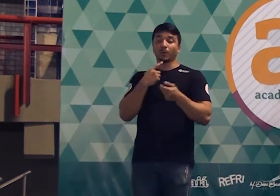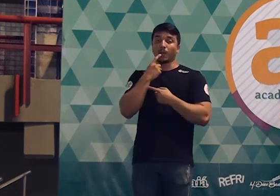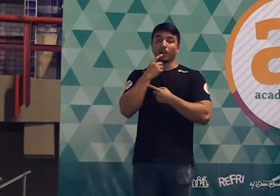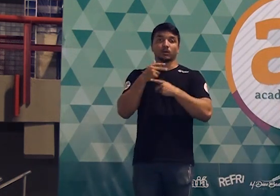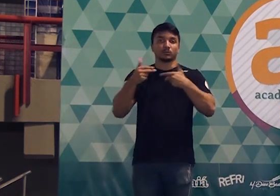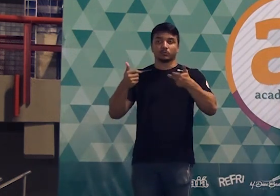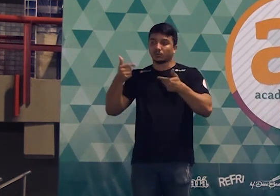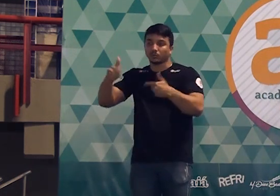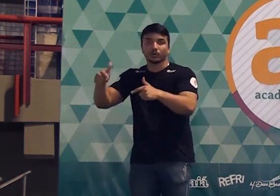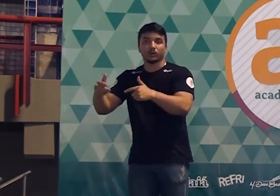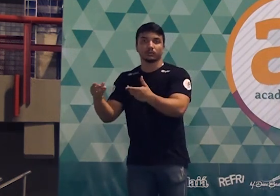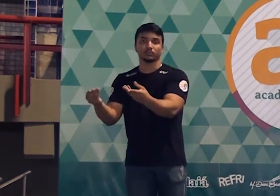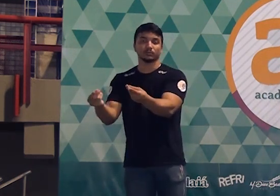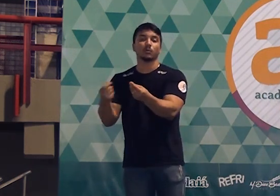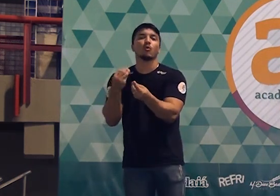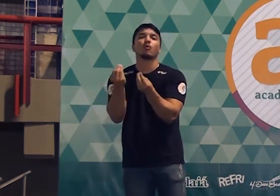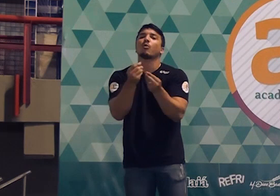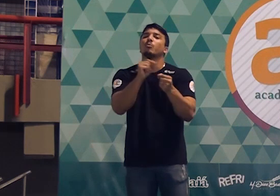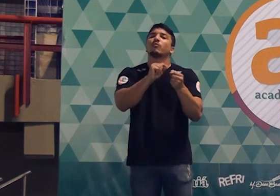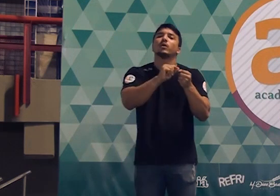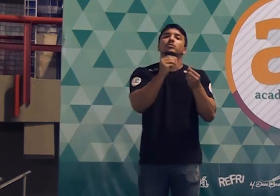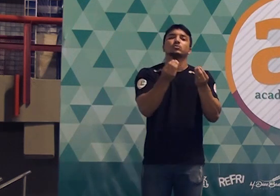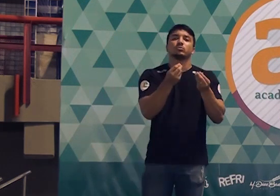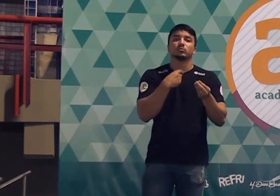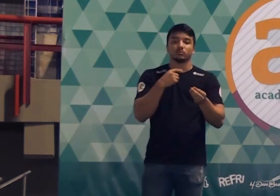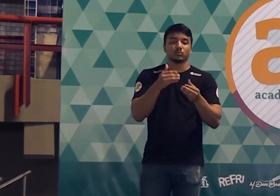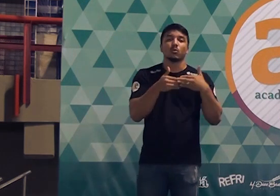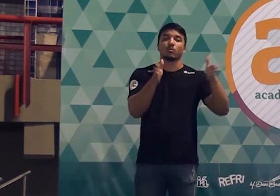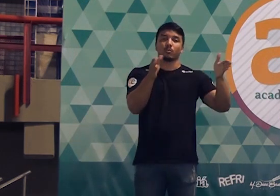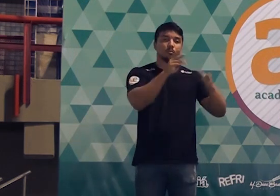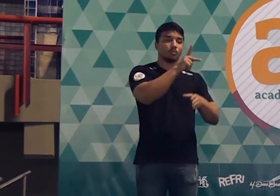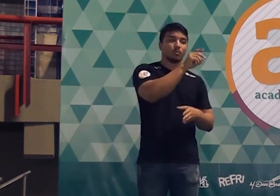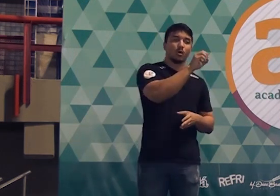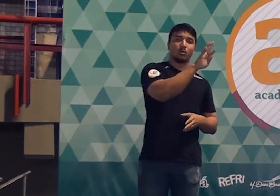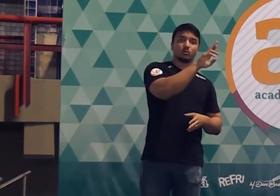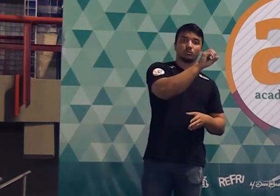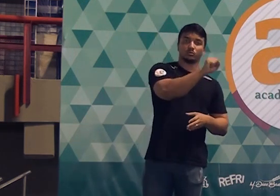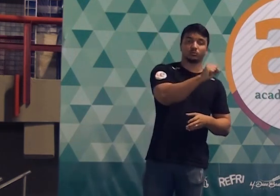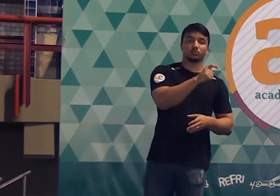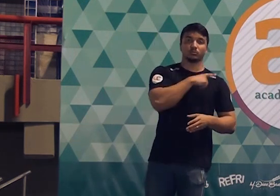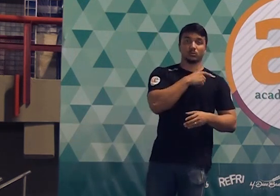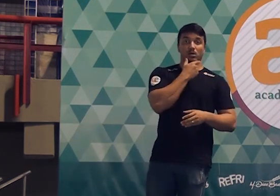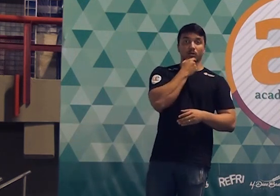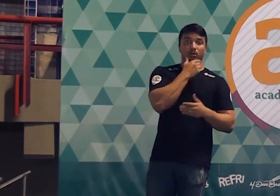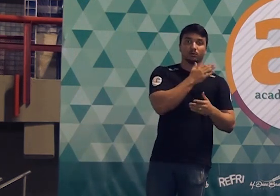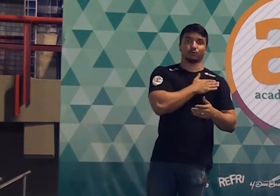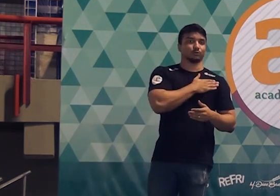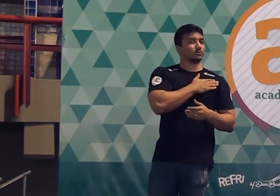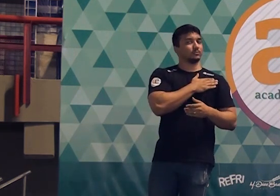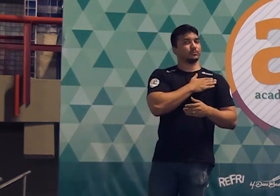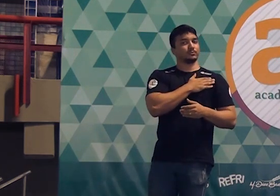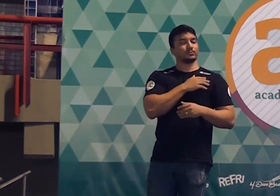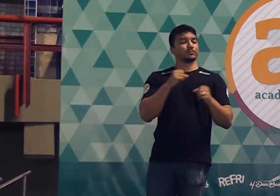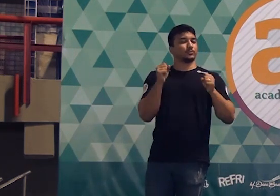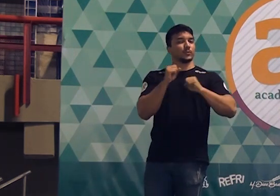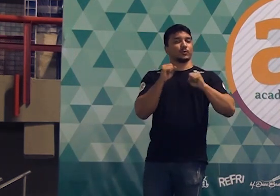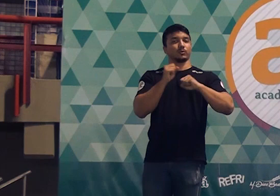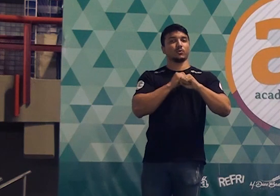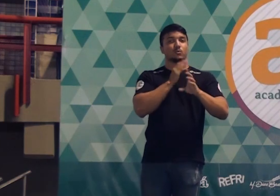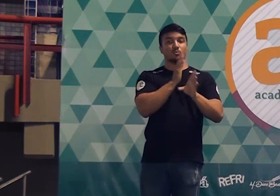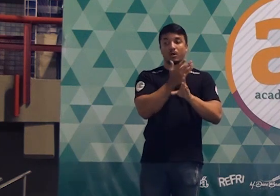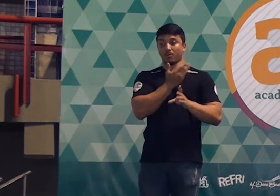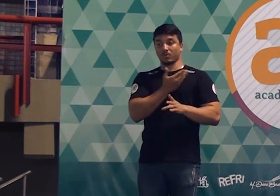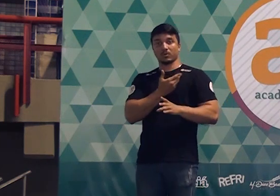todinho, né? Não tem. Pois então vamos fazer o quê? Abre os portos. Abriu os portos. A Inglaterra gostou? Adorou. A Inglaterra